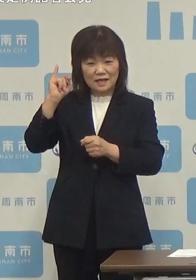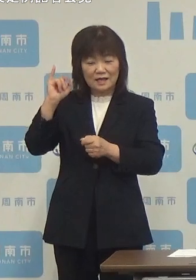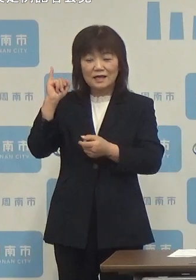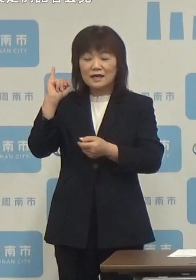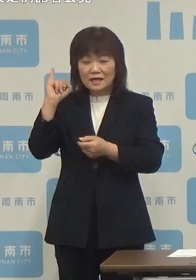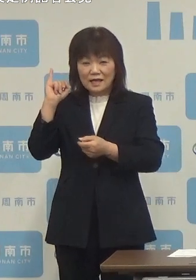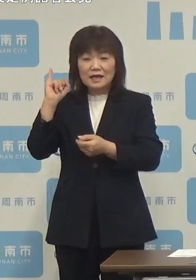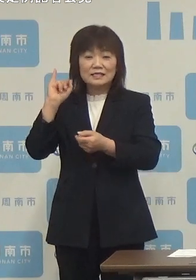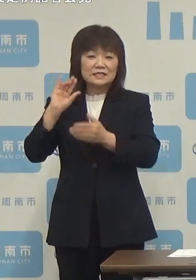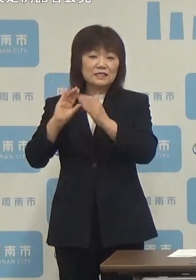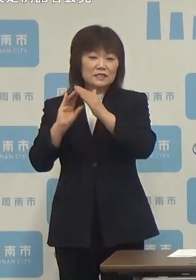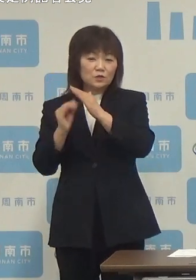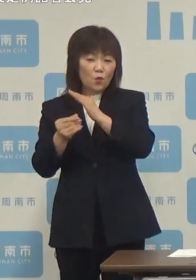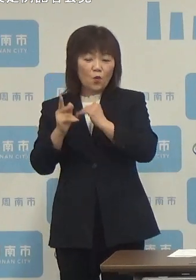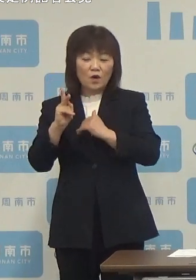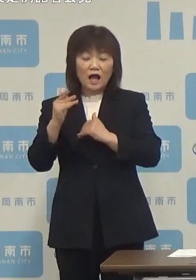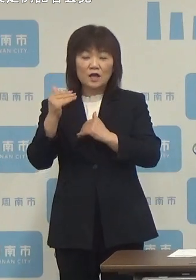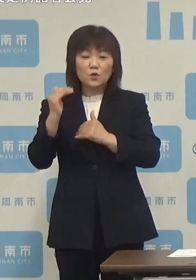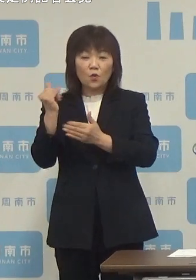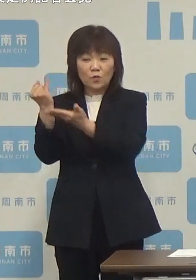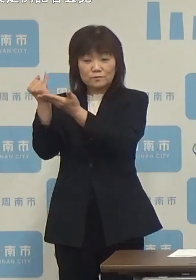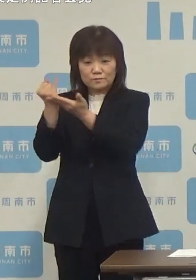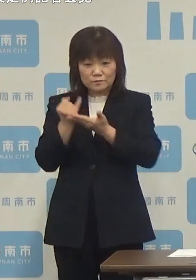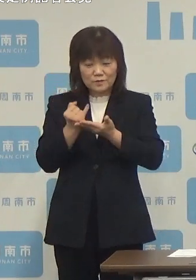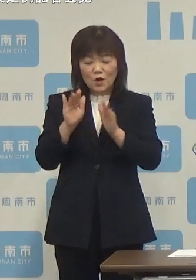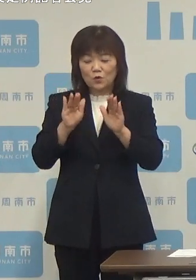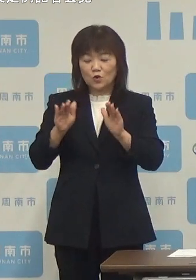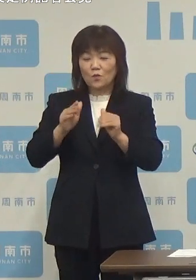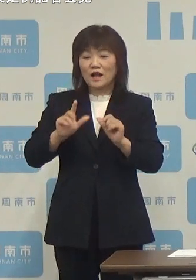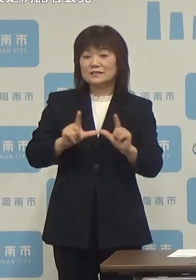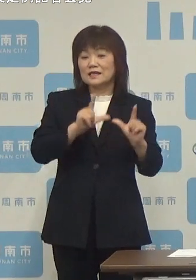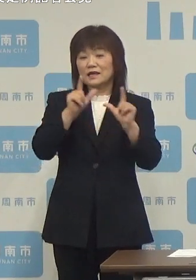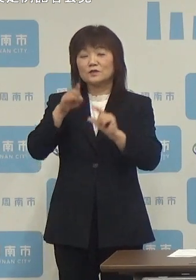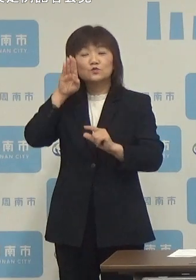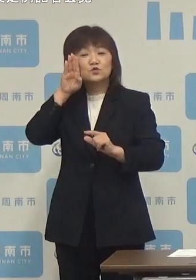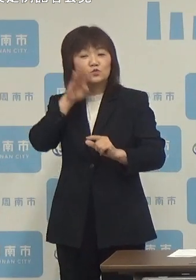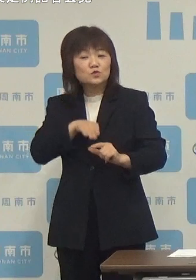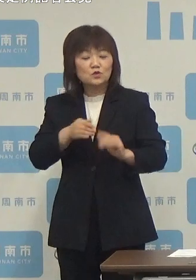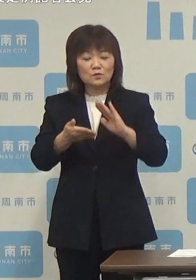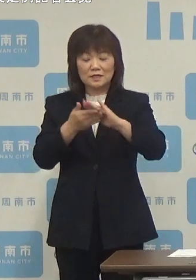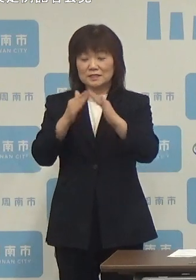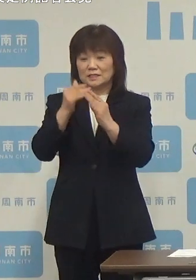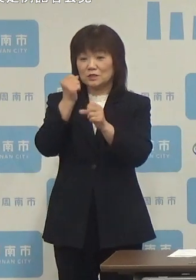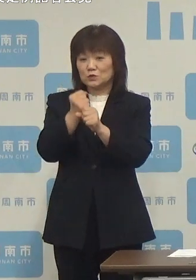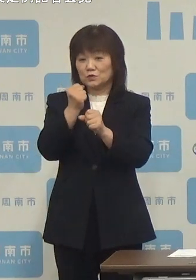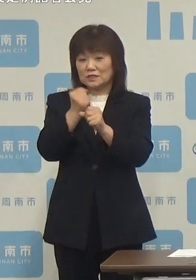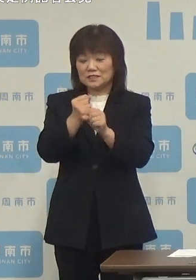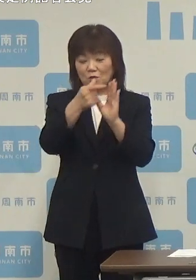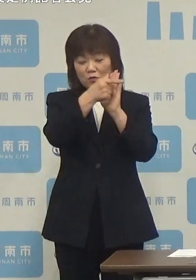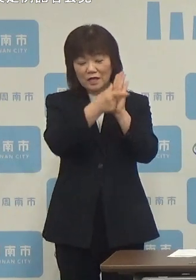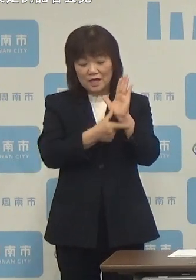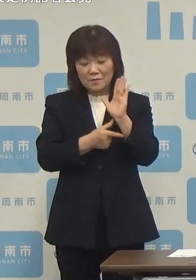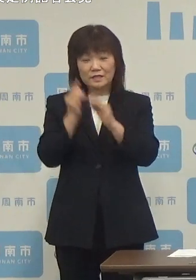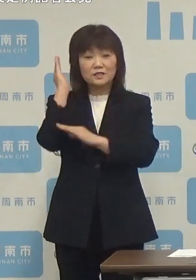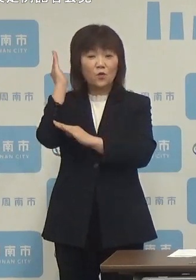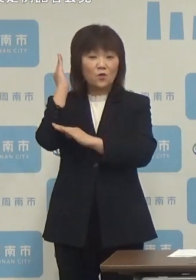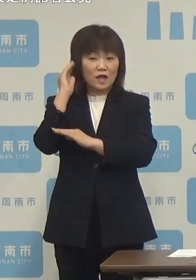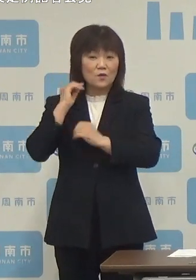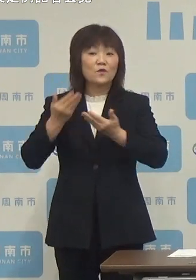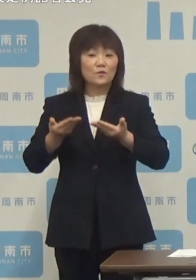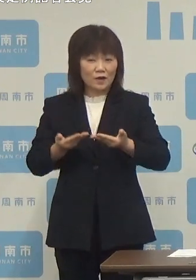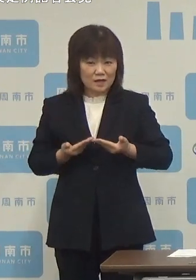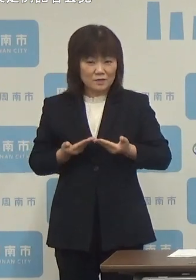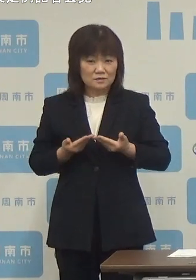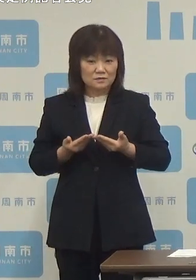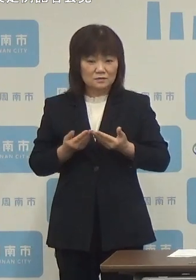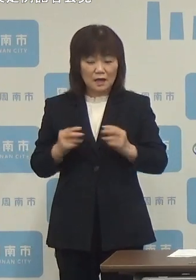佳代子氏をお招きし、子どもが暮らしやすいまちづくりをテーマにご講演いただきます。また